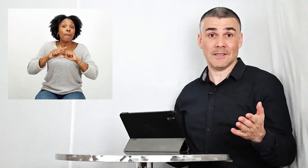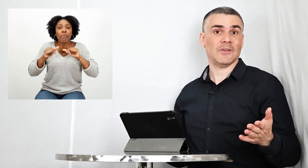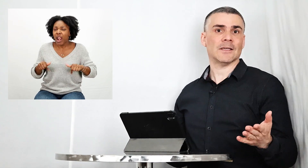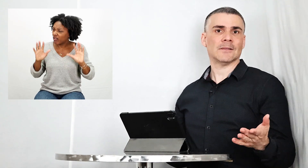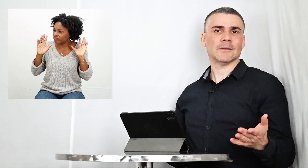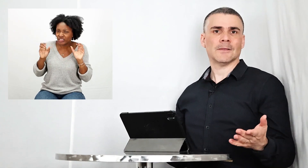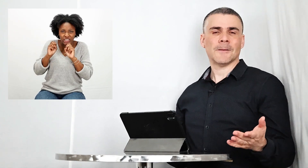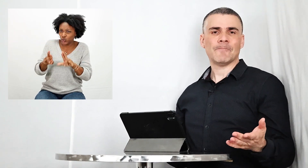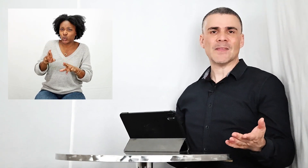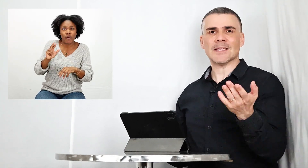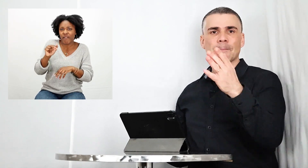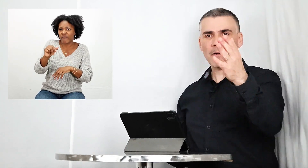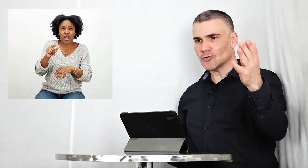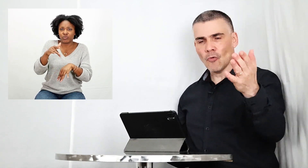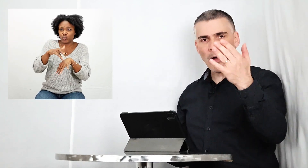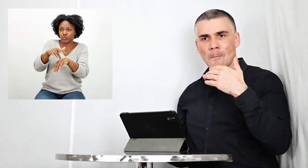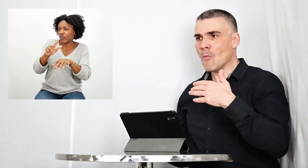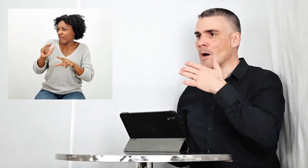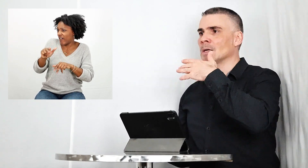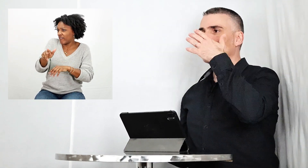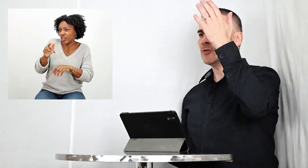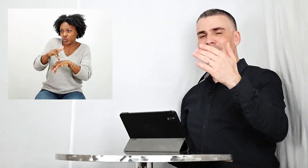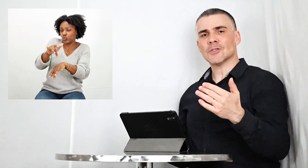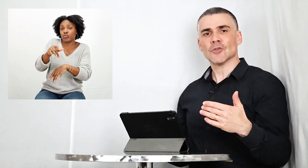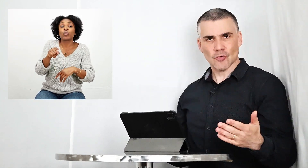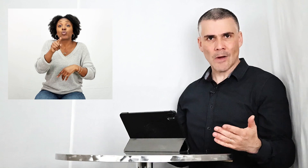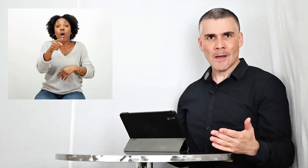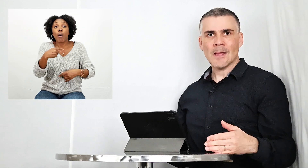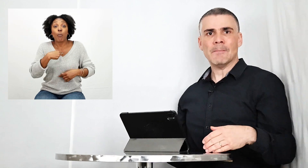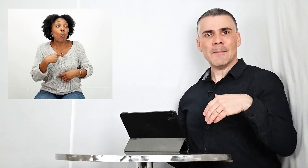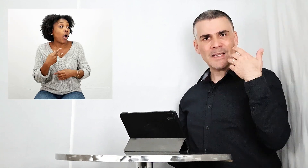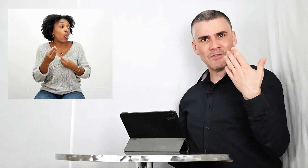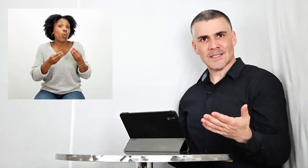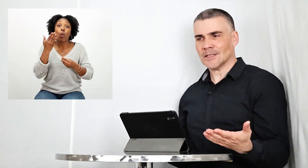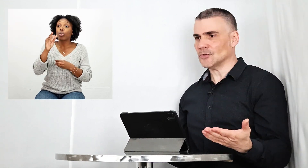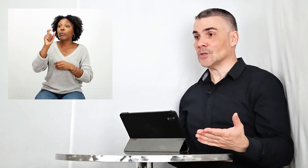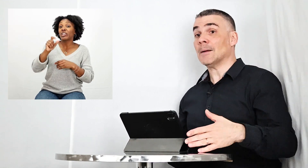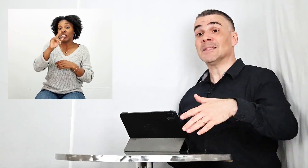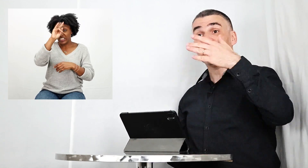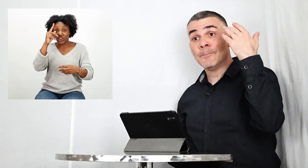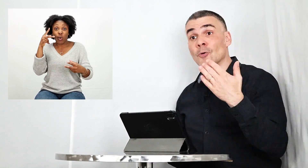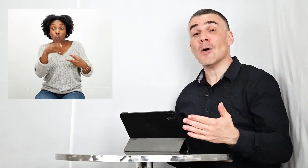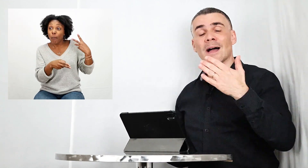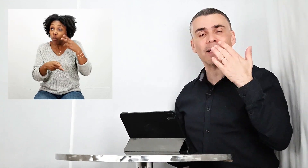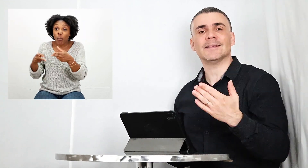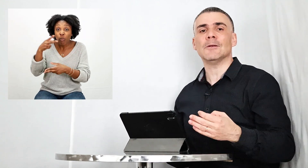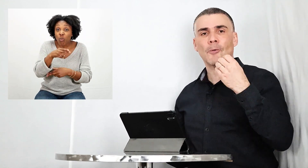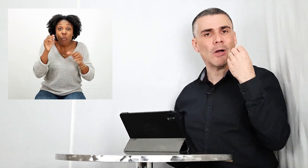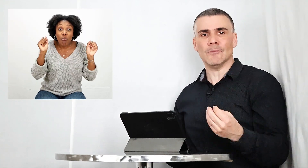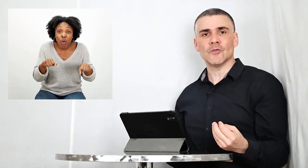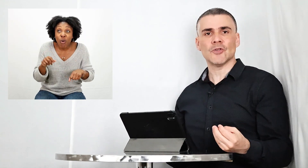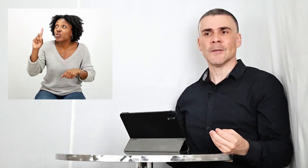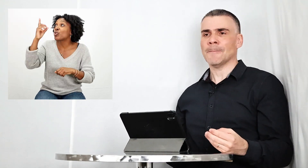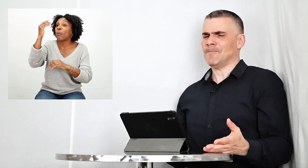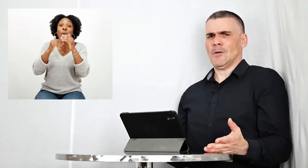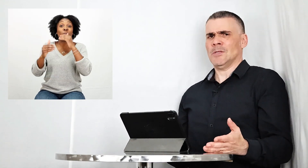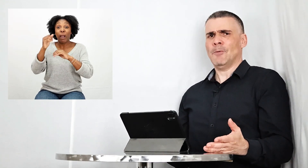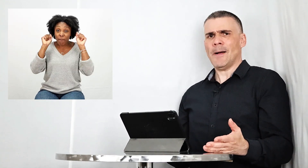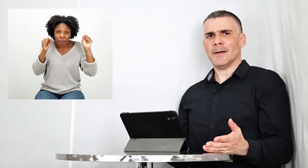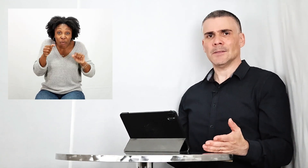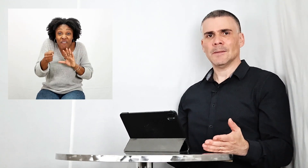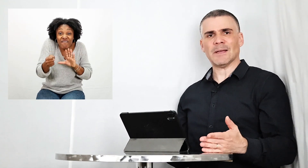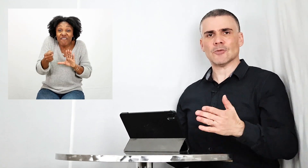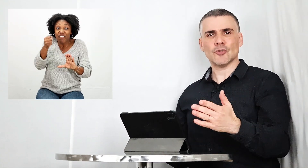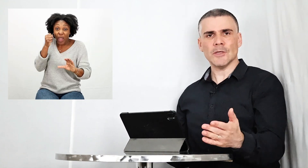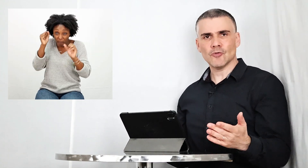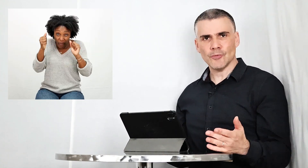ça va arriver. Et c'est pas toi, moi ou qui que ce soit, même l'adversaire de notre âme, qui peut arrêter le programme de Dieu. Il